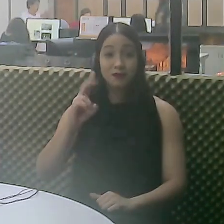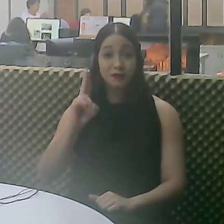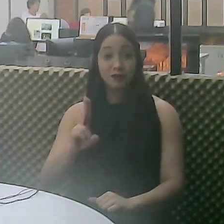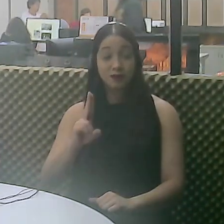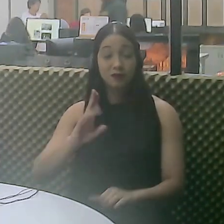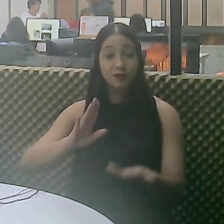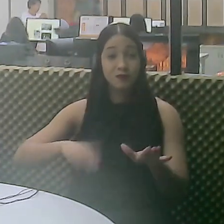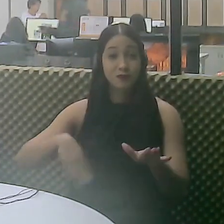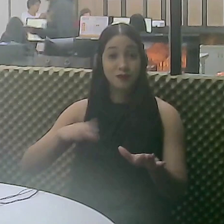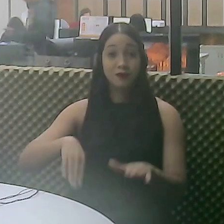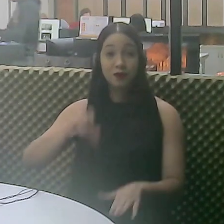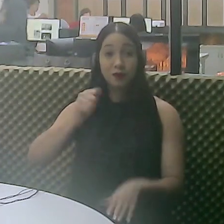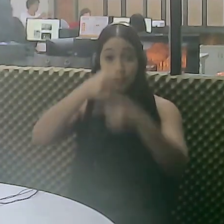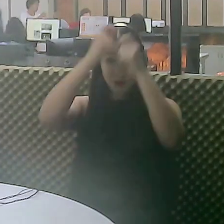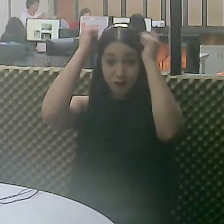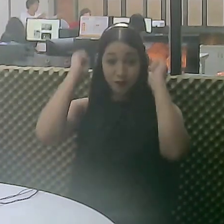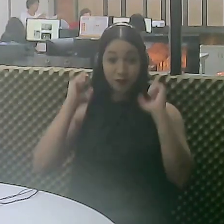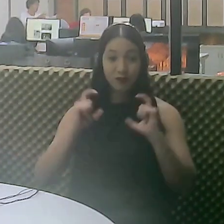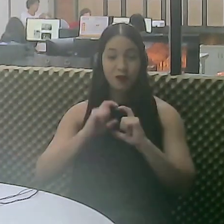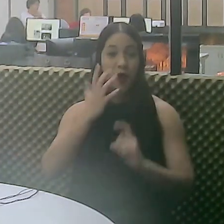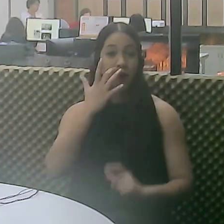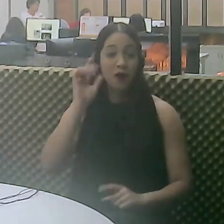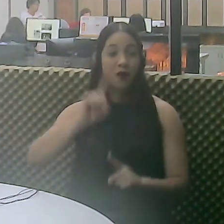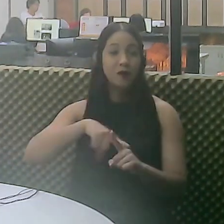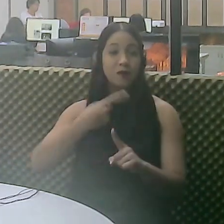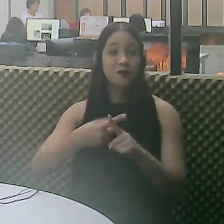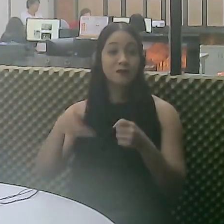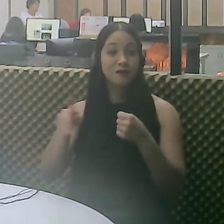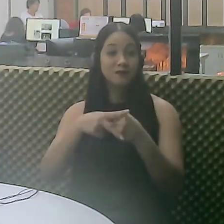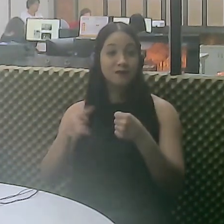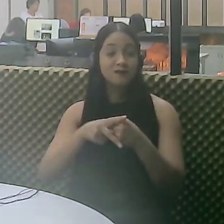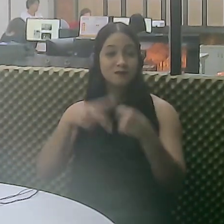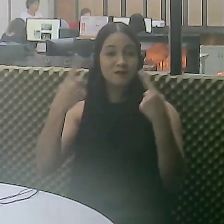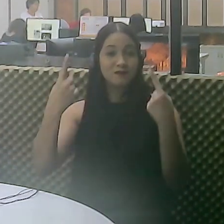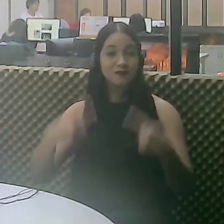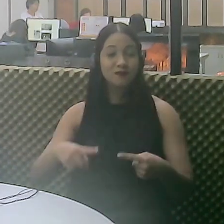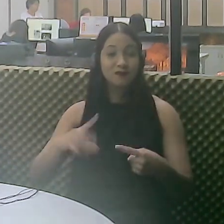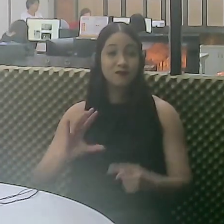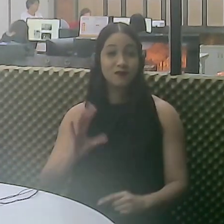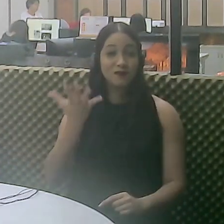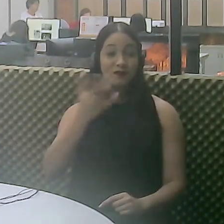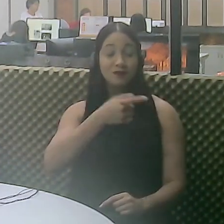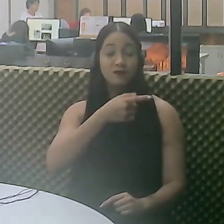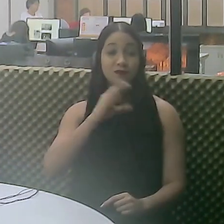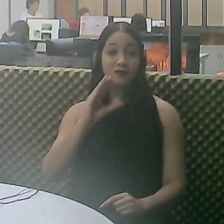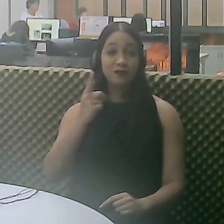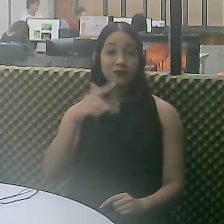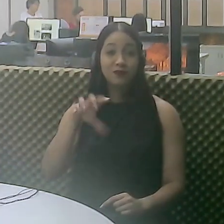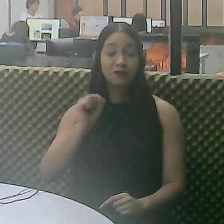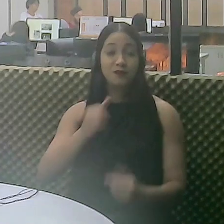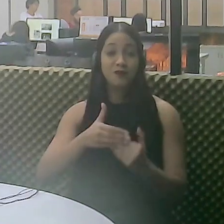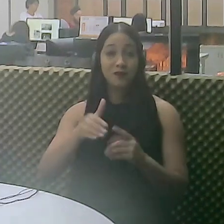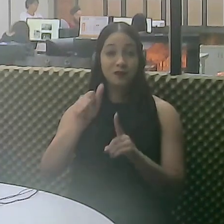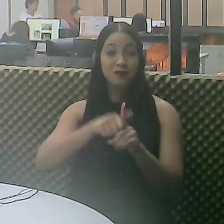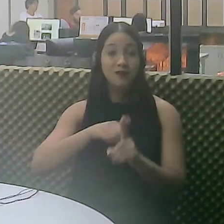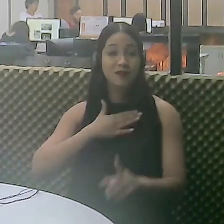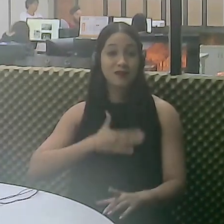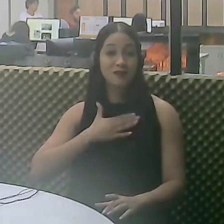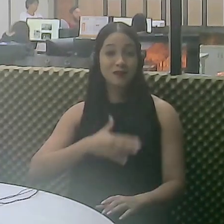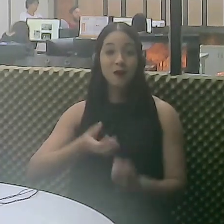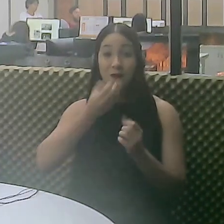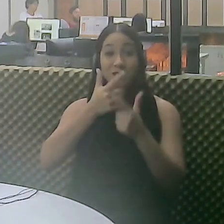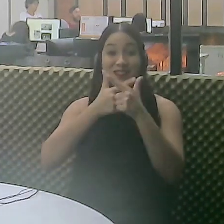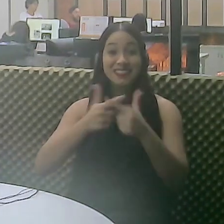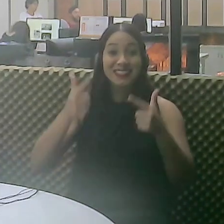Clube, estão 8 medalhas de ouro e uma de prata em competição realizada no Chile no início deste mês de agosto.